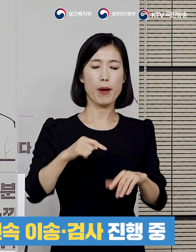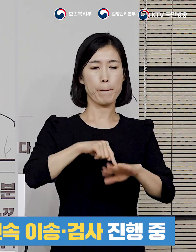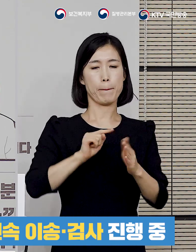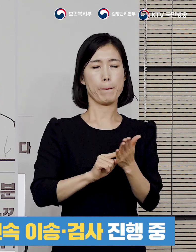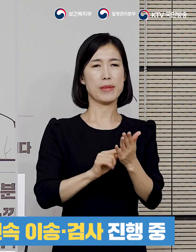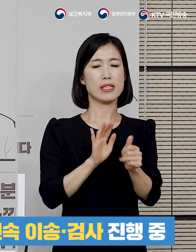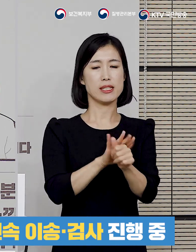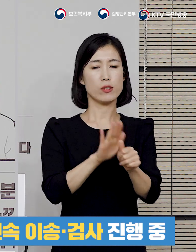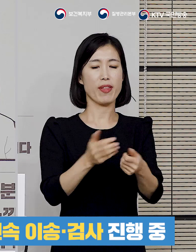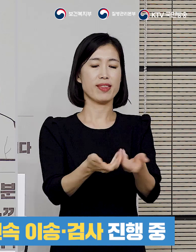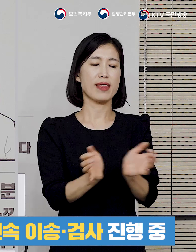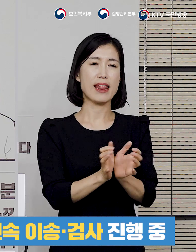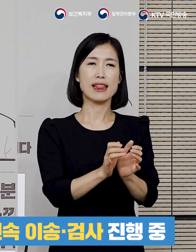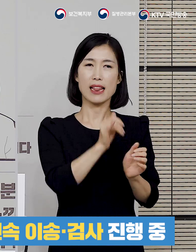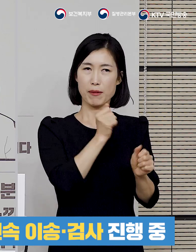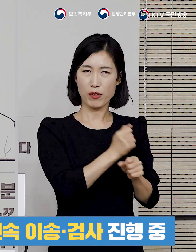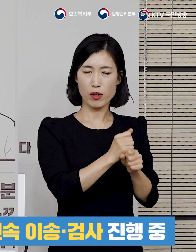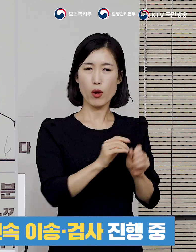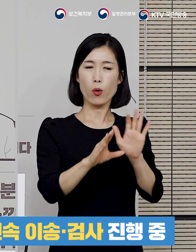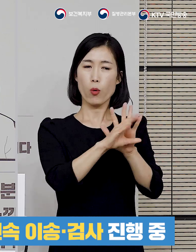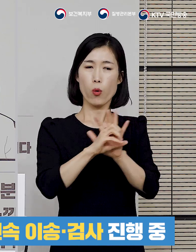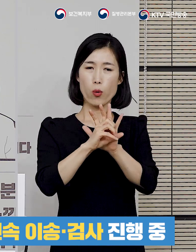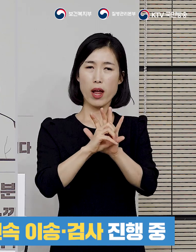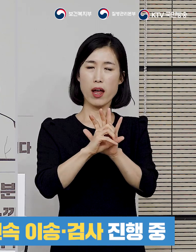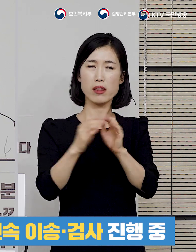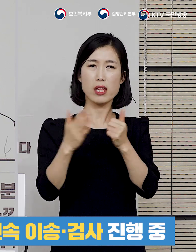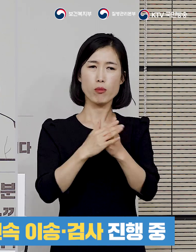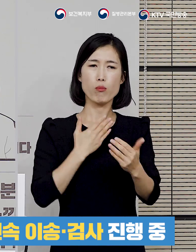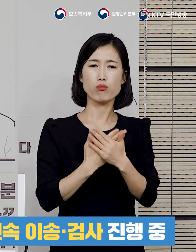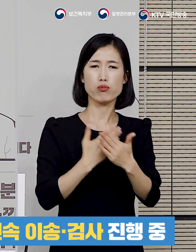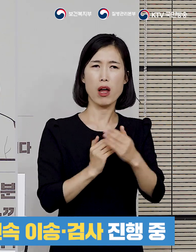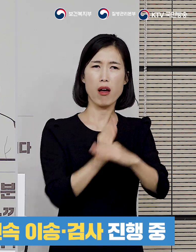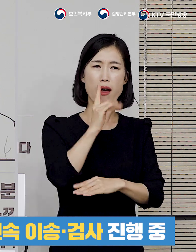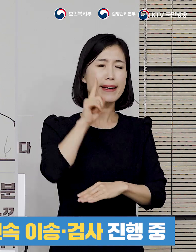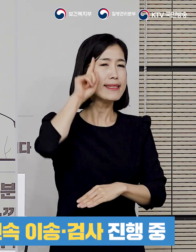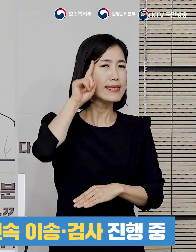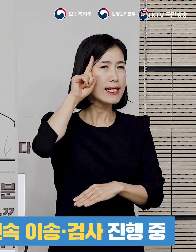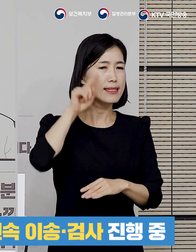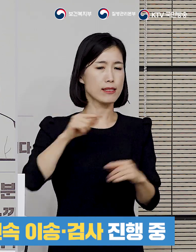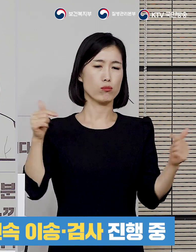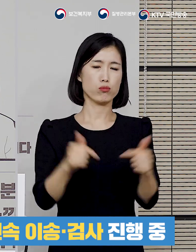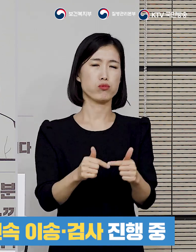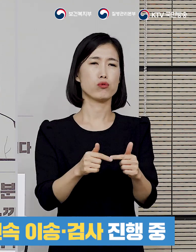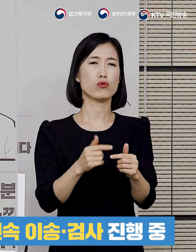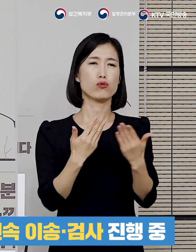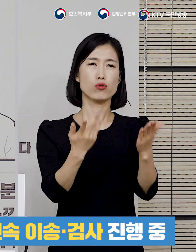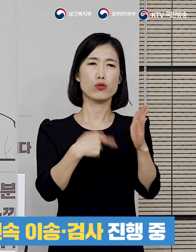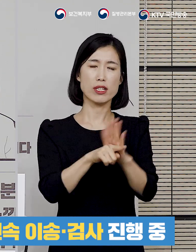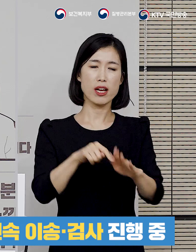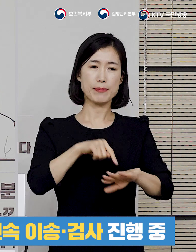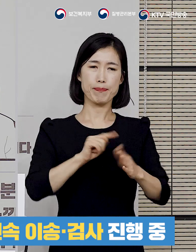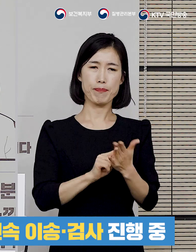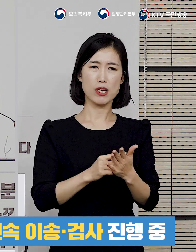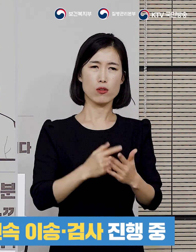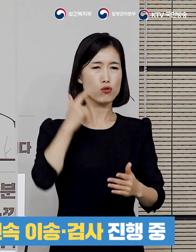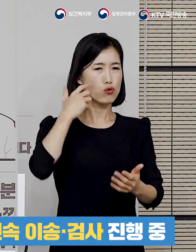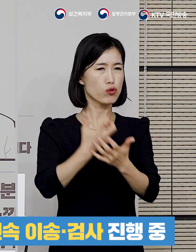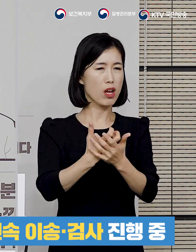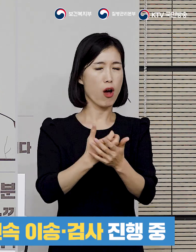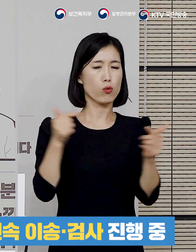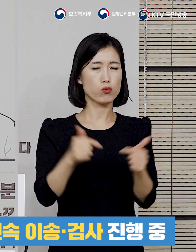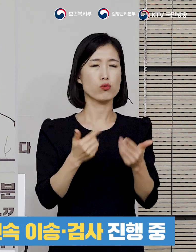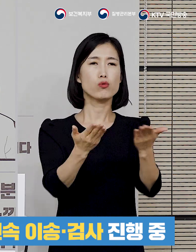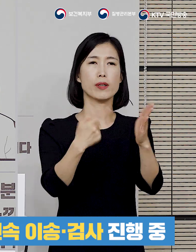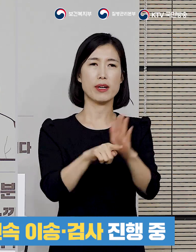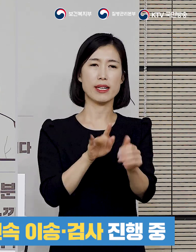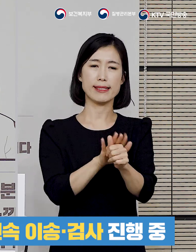또한 심리지원단을 구성해서 코로나19와 관련한 불안과 스트레스를 극복하고 심리적